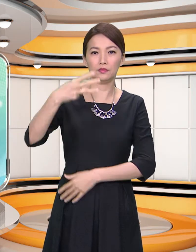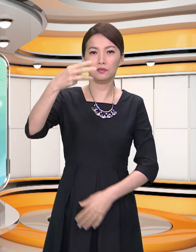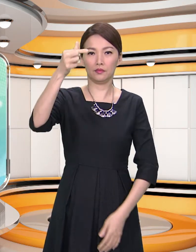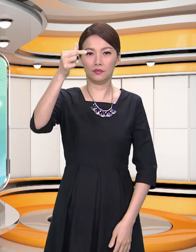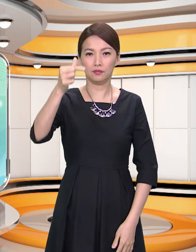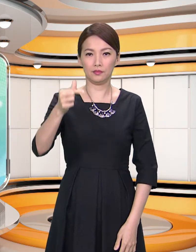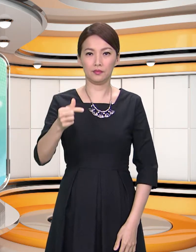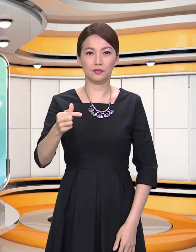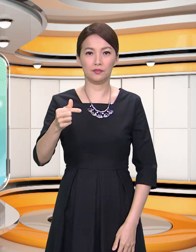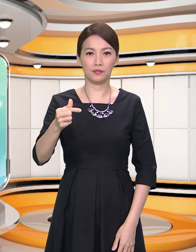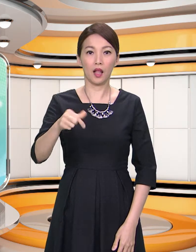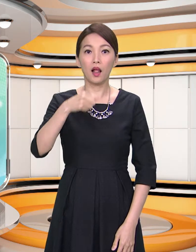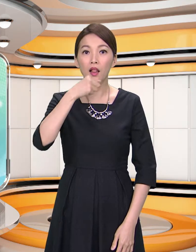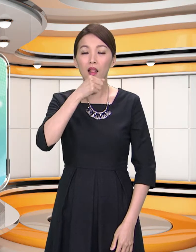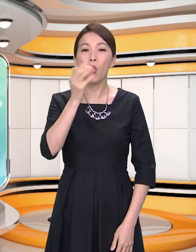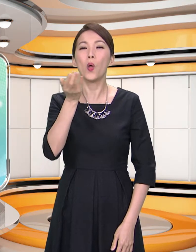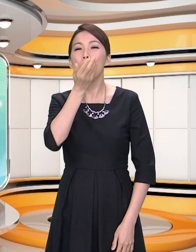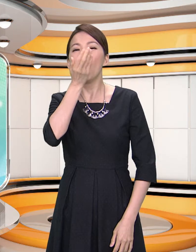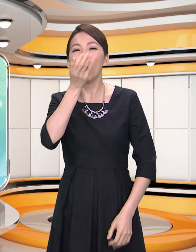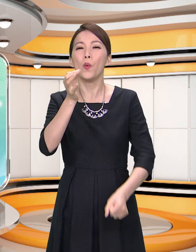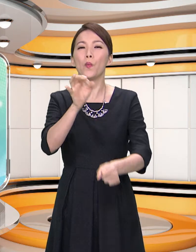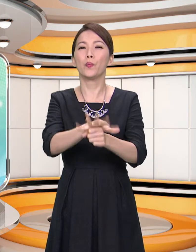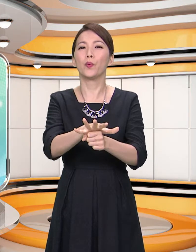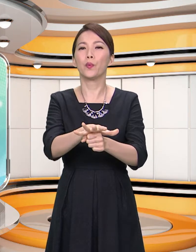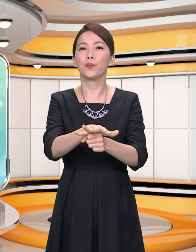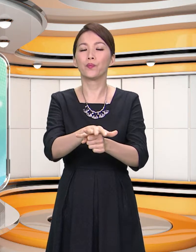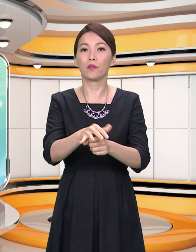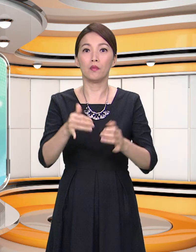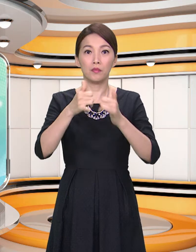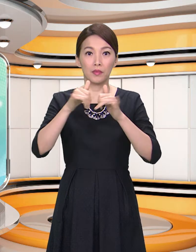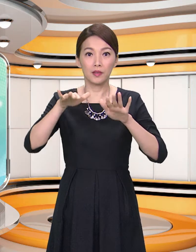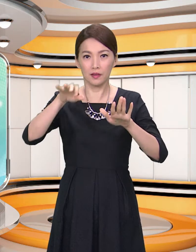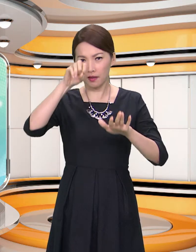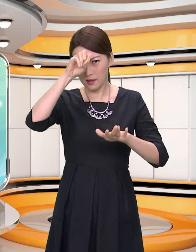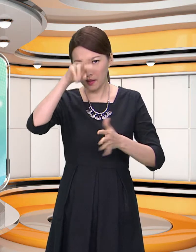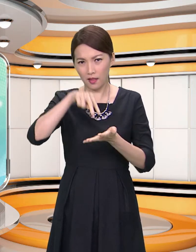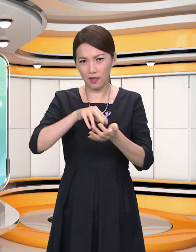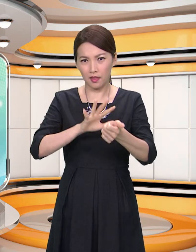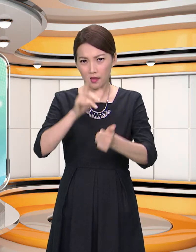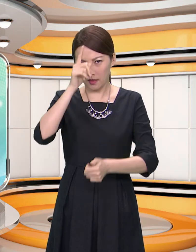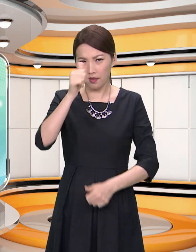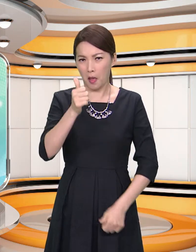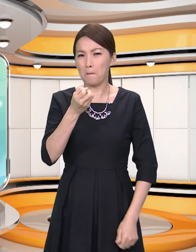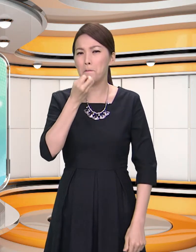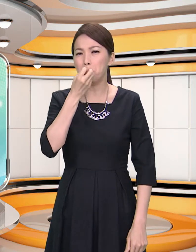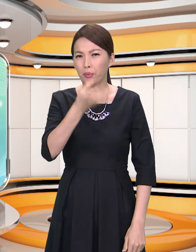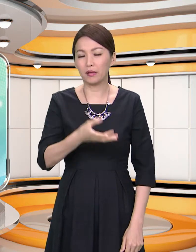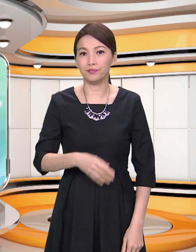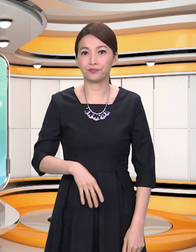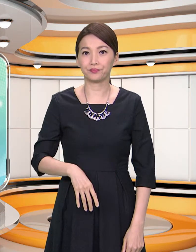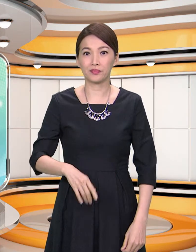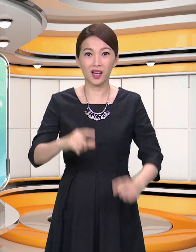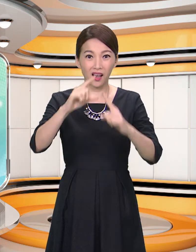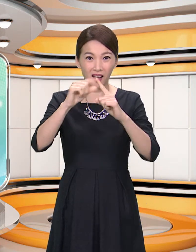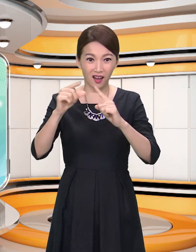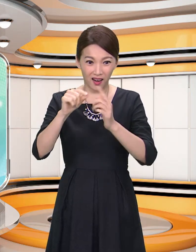了3亿元扩大国民旅游补助。民进党立委黄国书就踢爆，有旅行